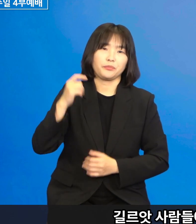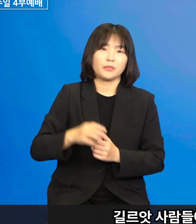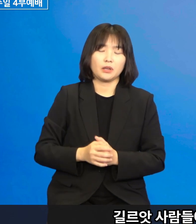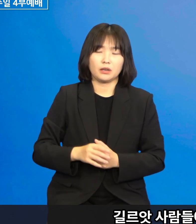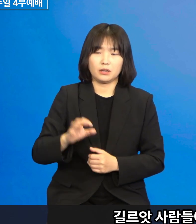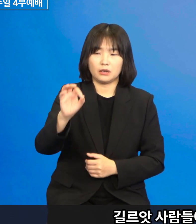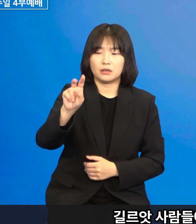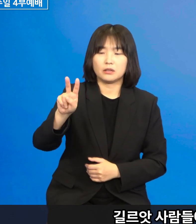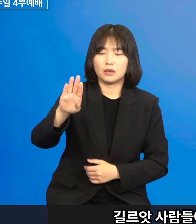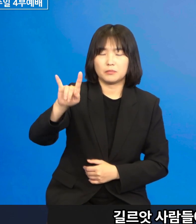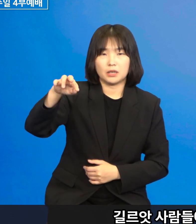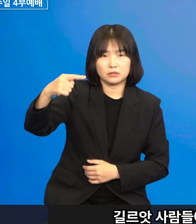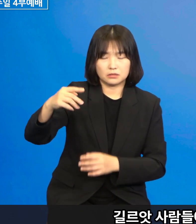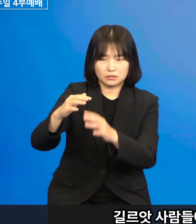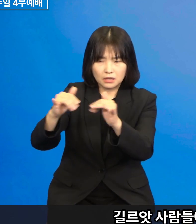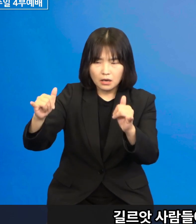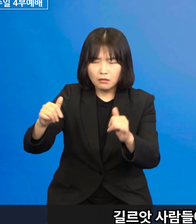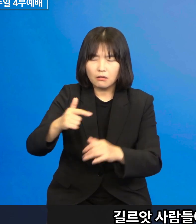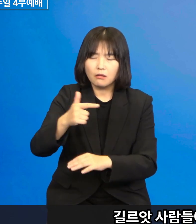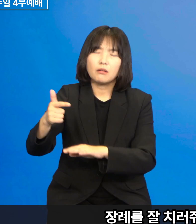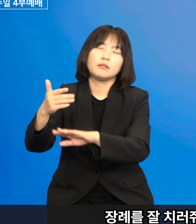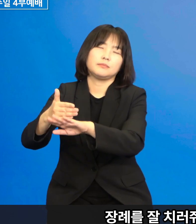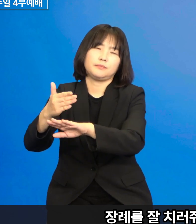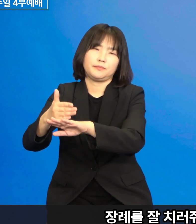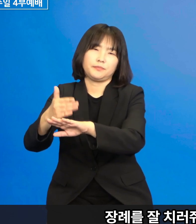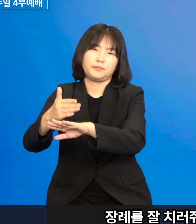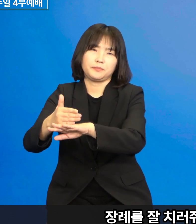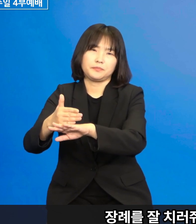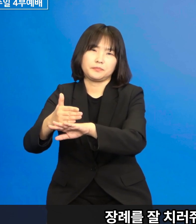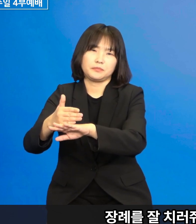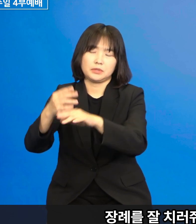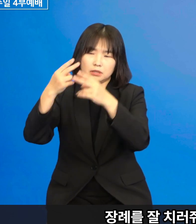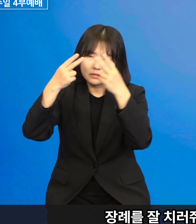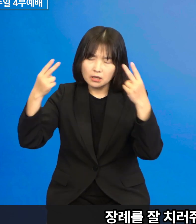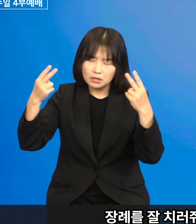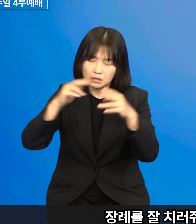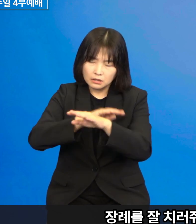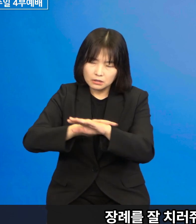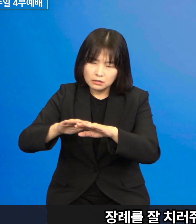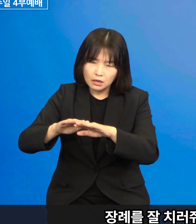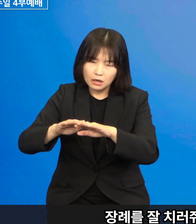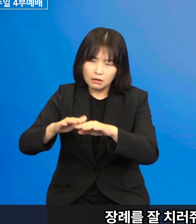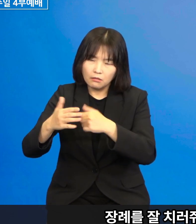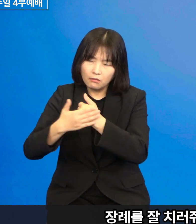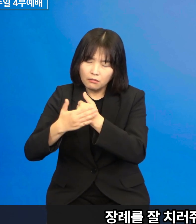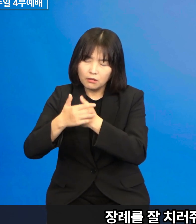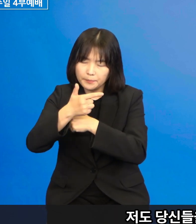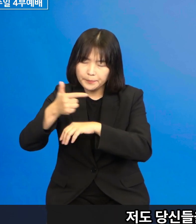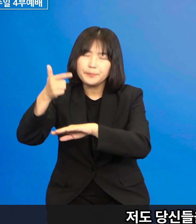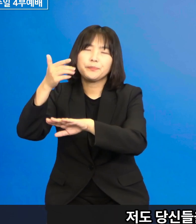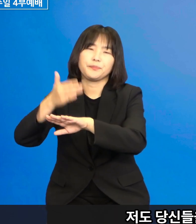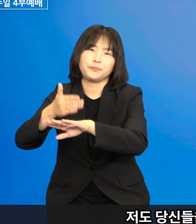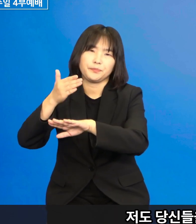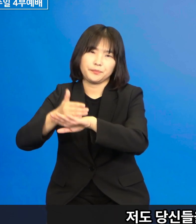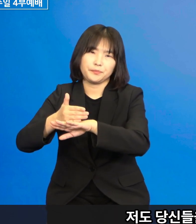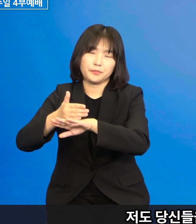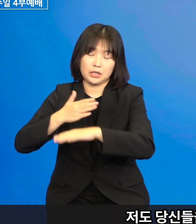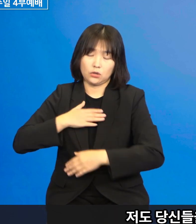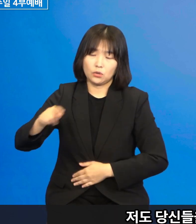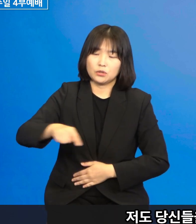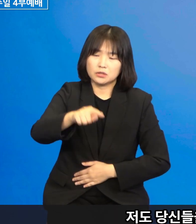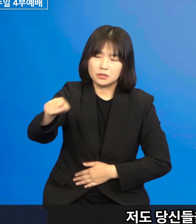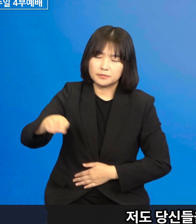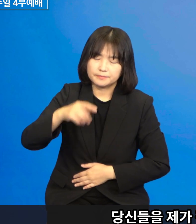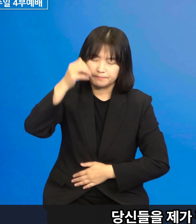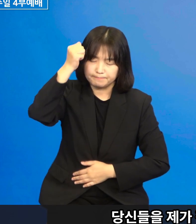사람들에게 너무 감사합니다. 장례를 잘 치러줘서 너무나 감사합니다. 저도 당신들을 잊지